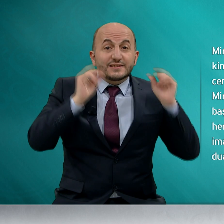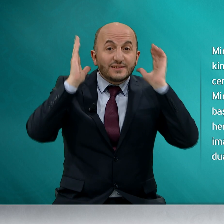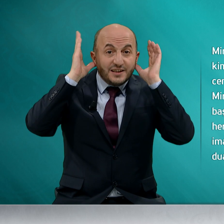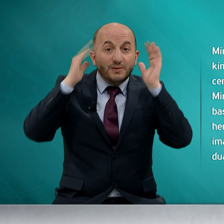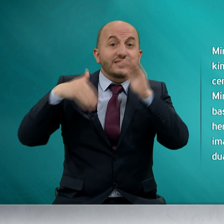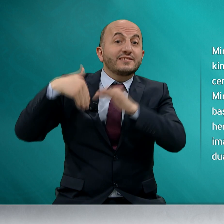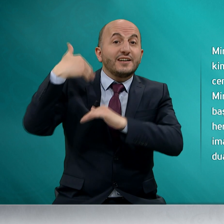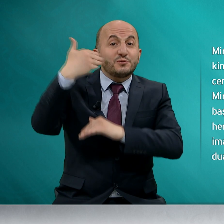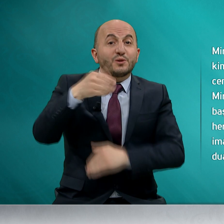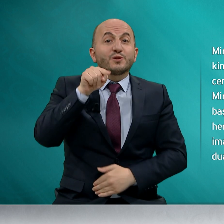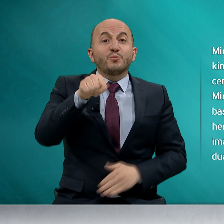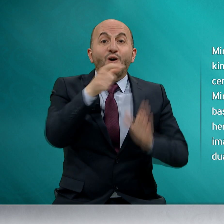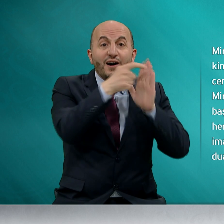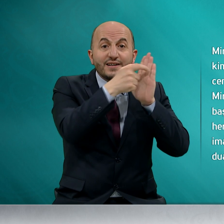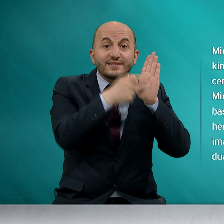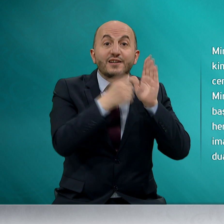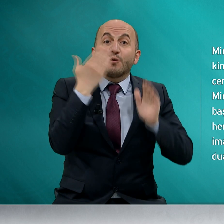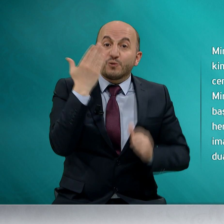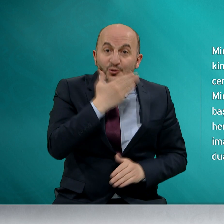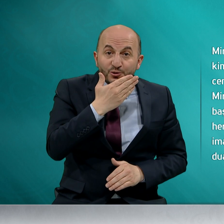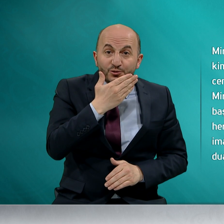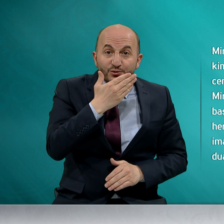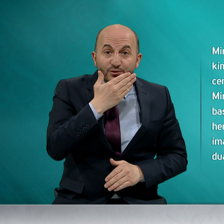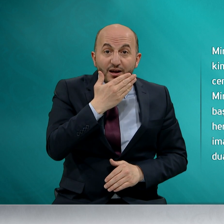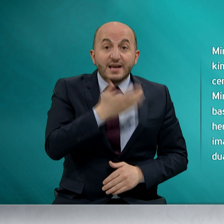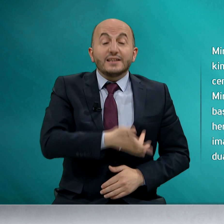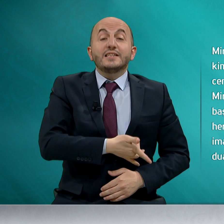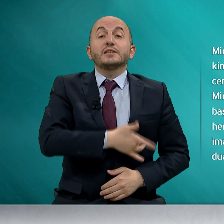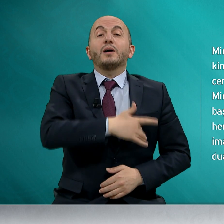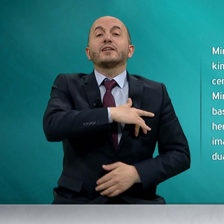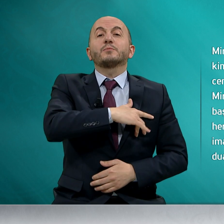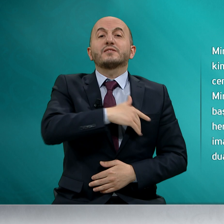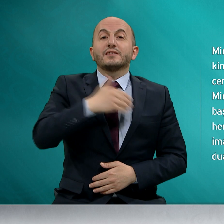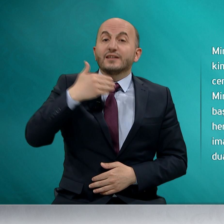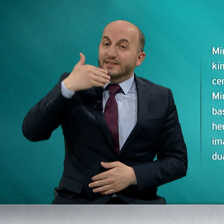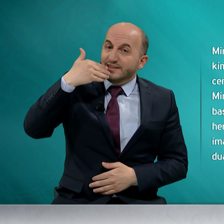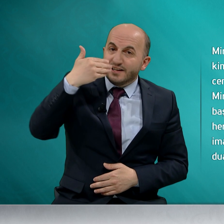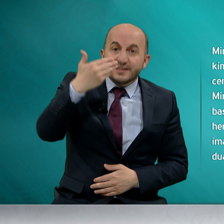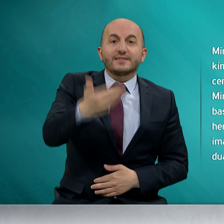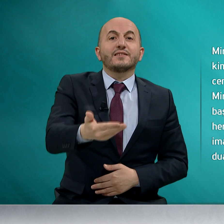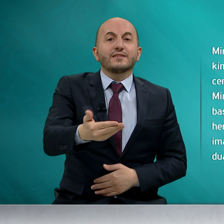yatsı namazından sonra bu ayetleri okur, imanımızı dile